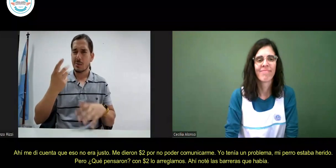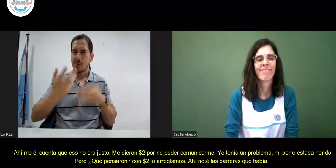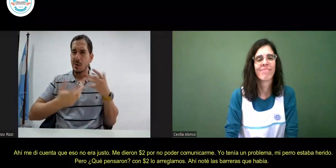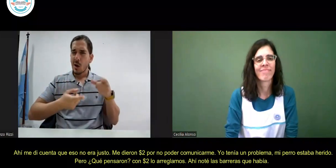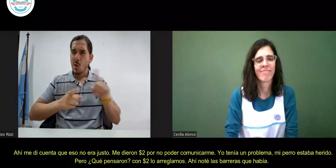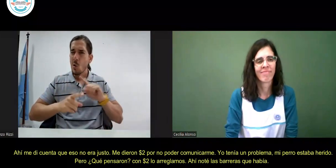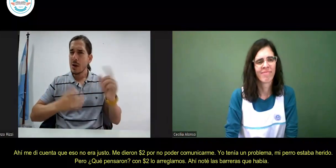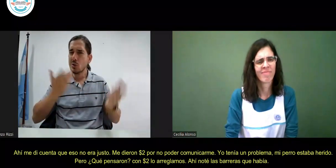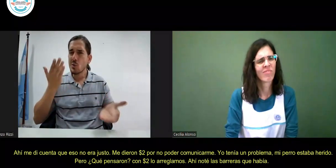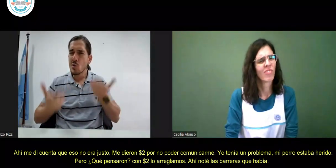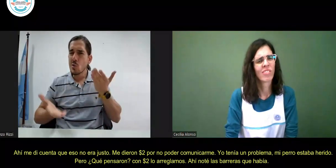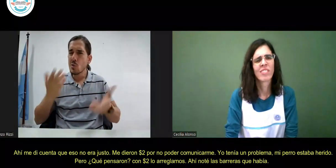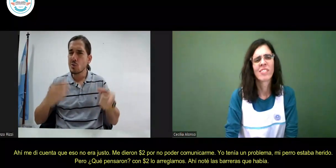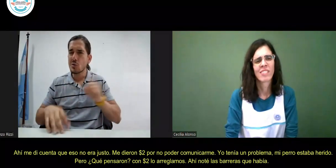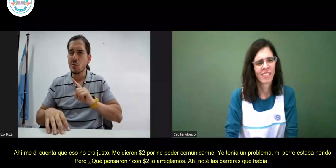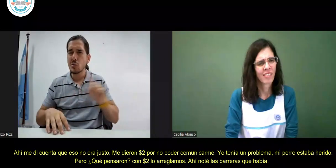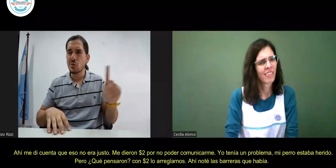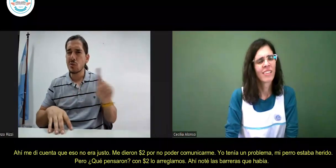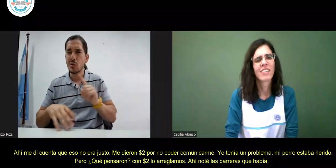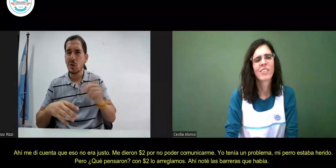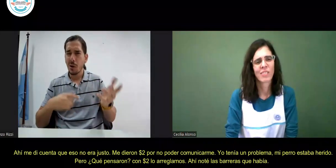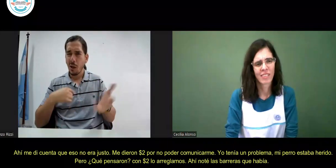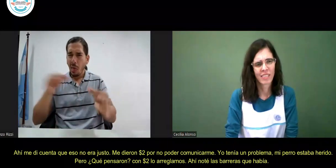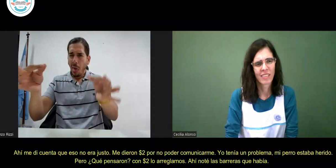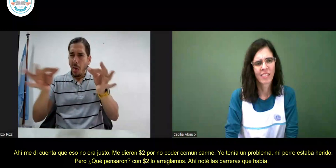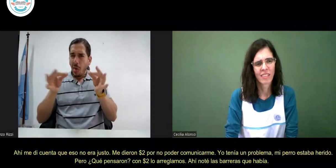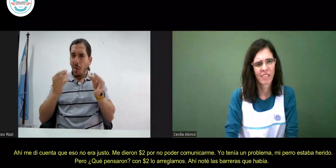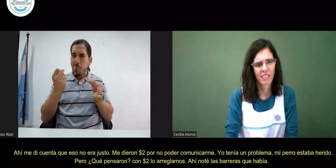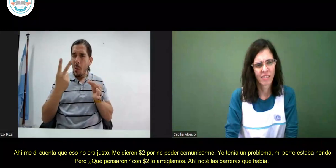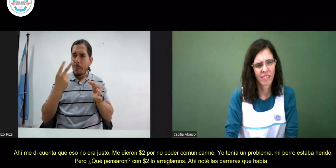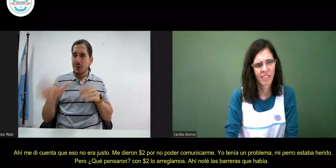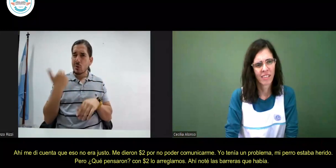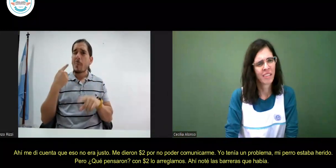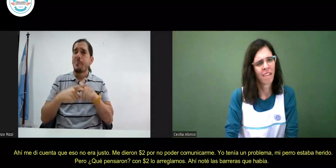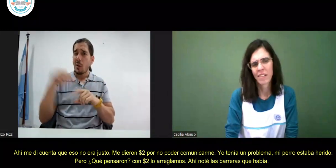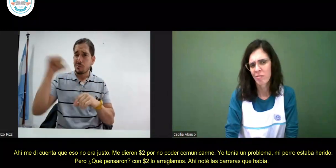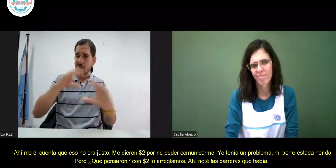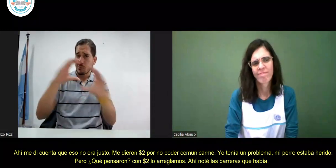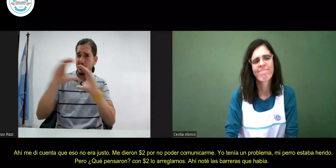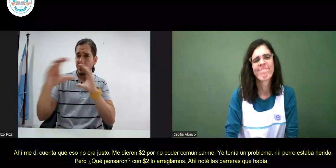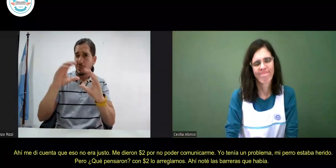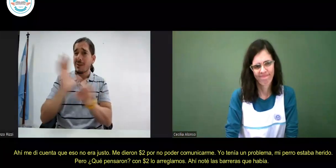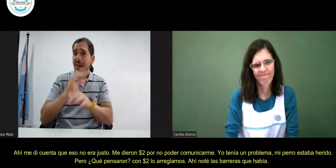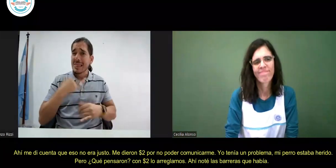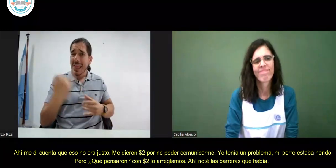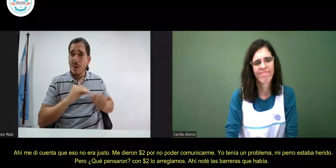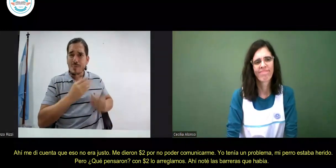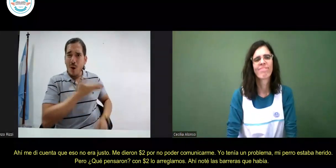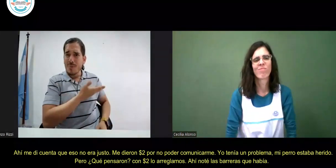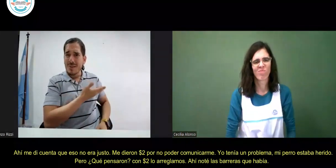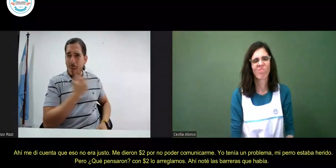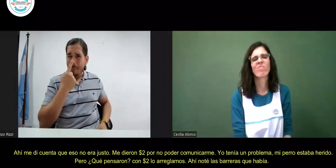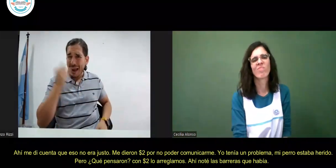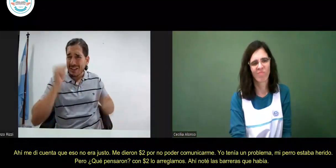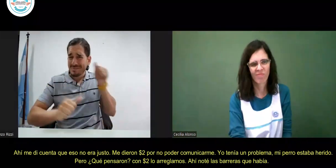Esa fue la primera vez que intentaba hacer una denuncia. Ahí me di cuenta de que eso no era justo. Me dieron 2 pesos por no